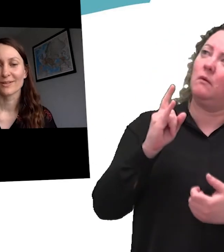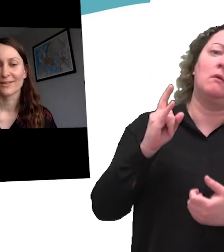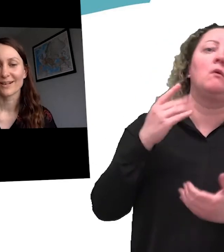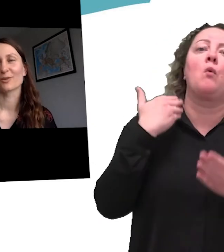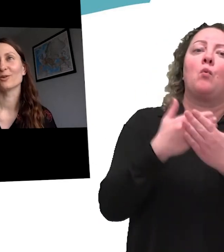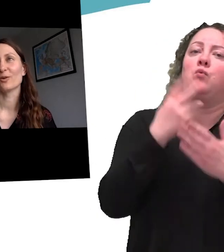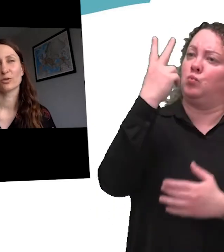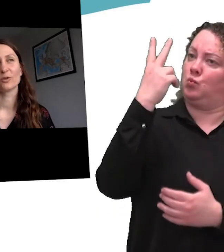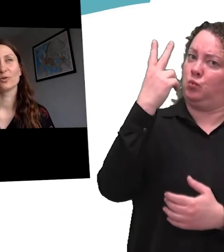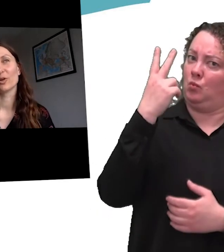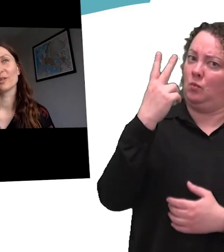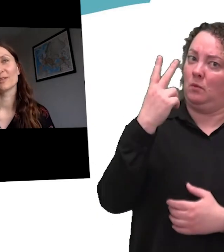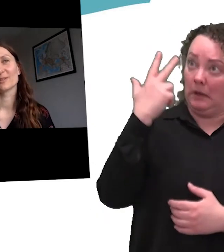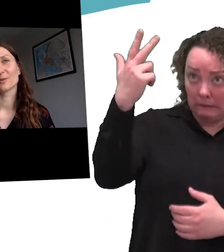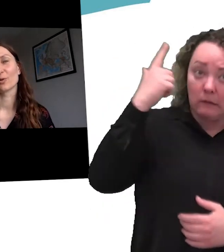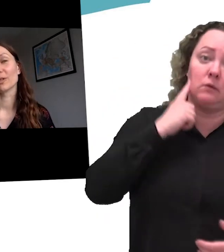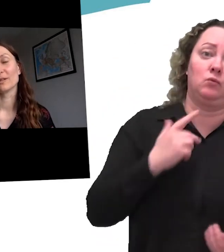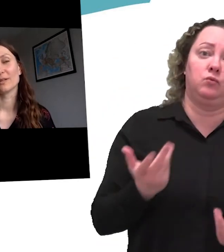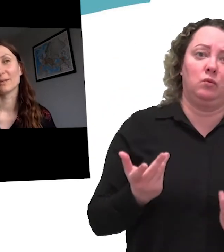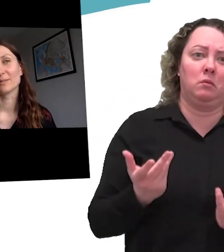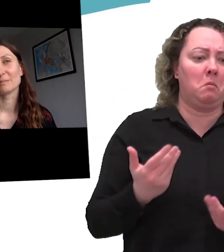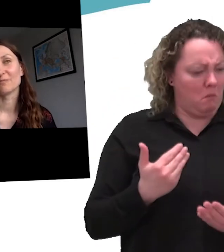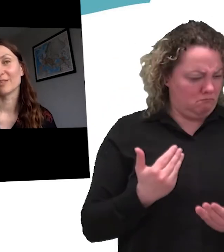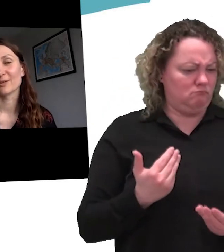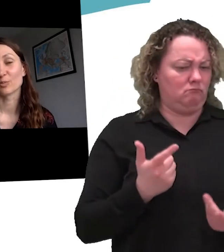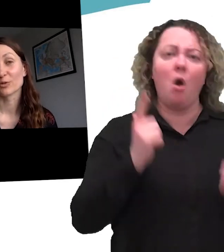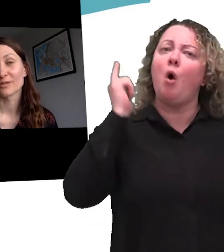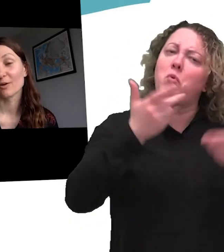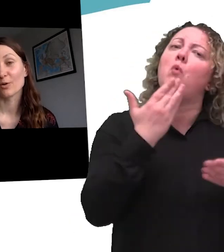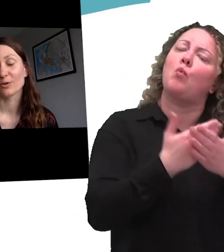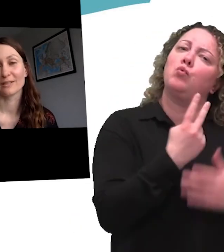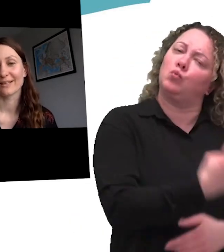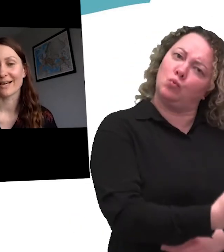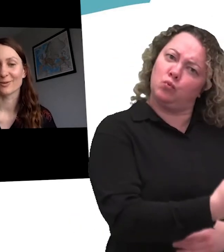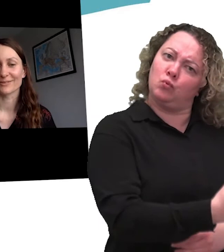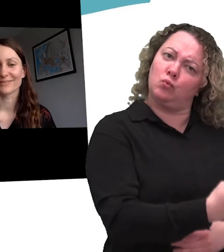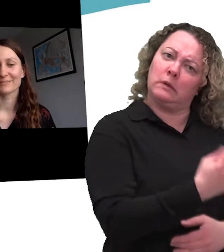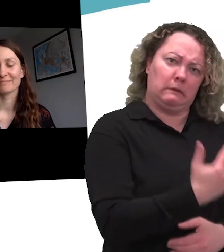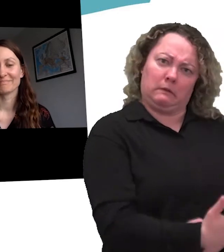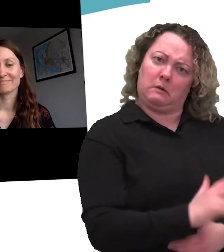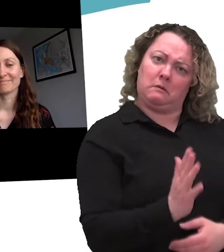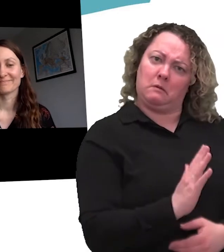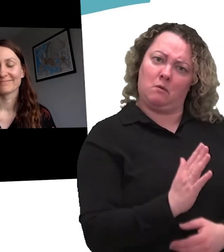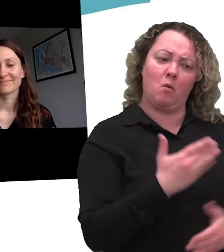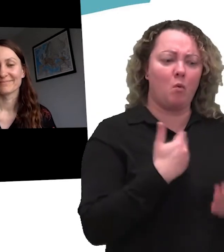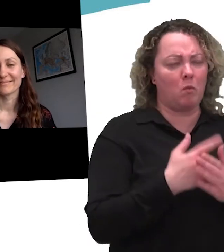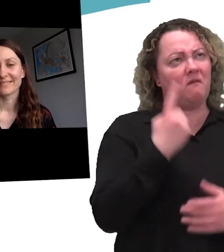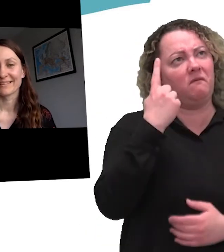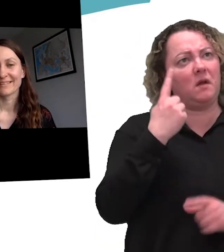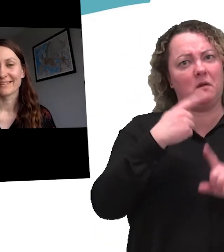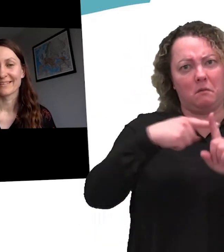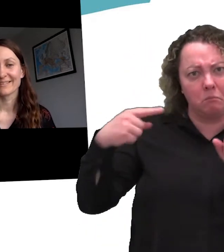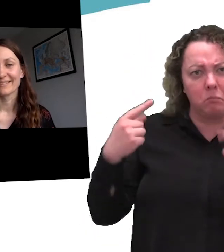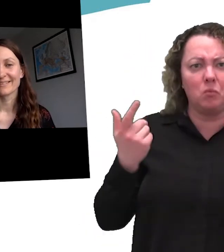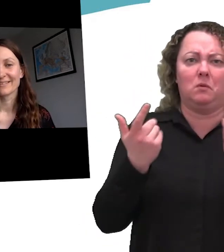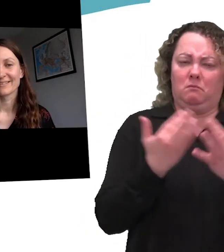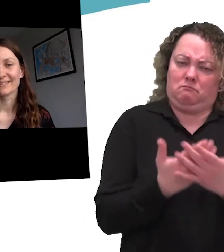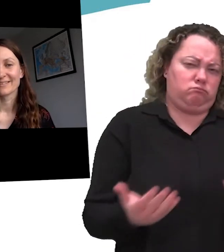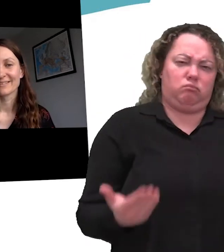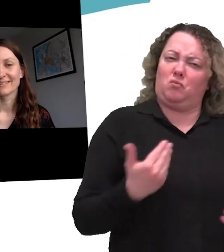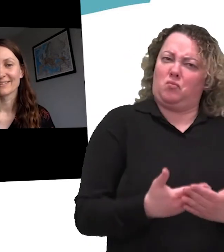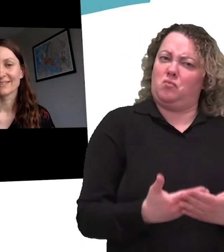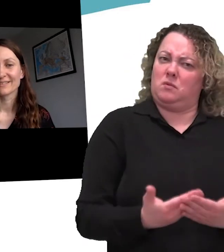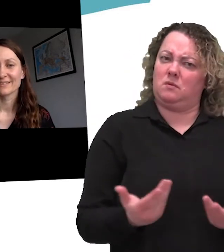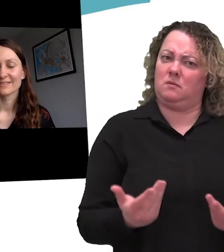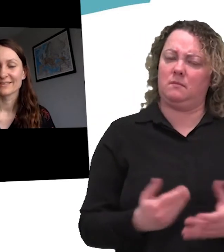tikrųjų atrodo, o kodėl du, ne tris? O kodėl ne vieną su pusę, o kodėl ne keturis? Nu, tai tokius, kodėl tai